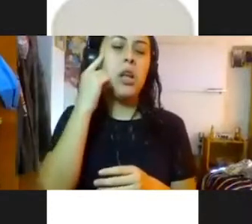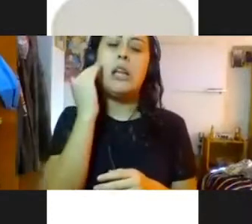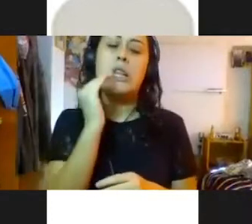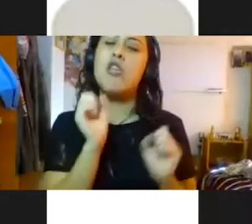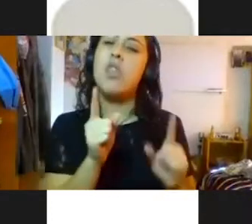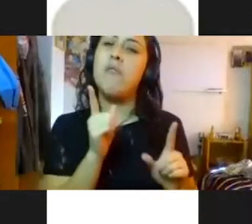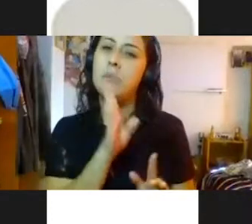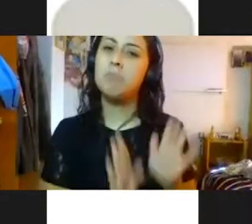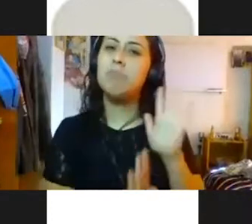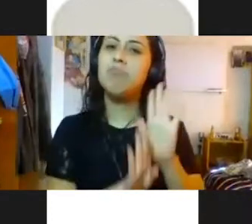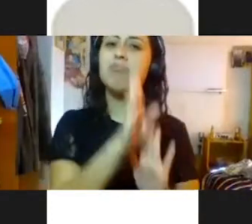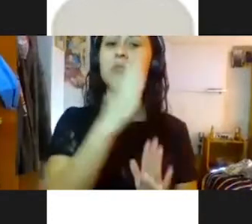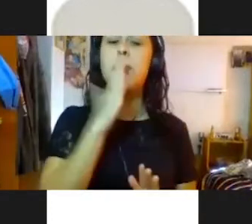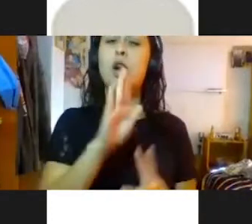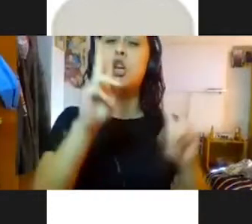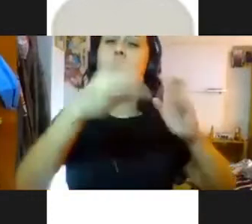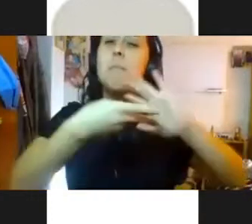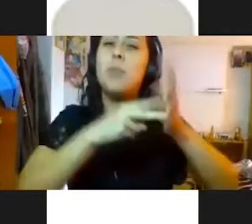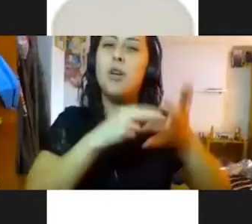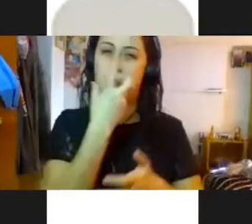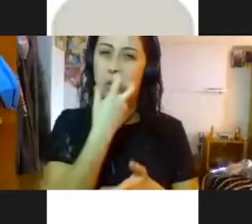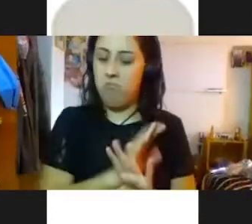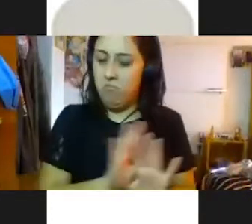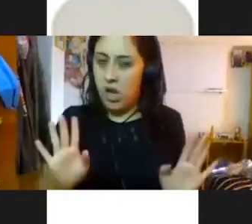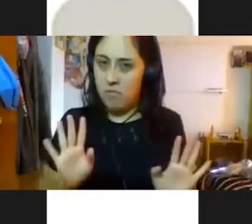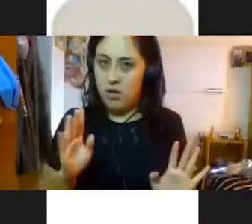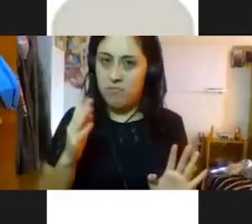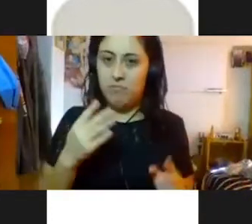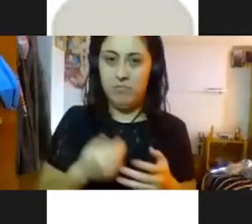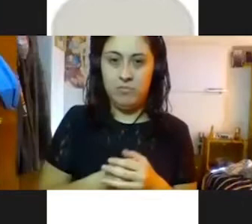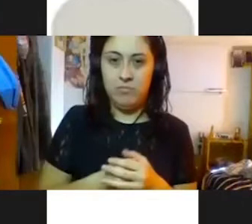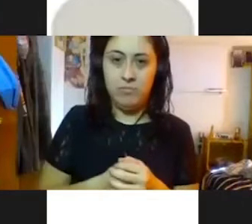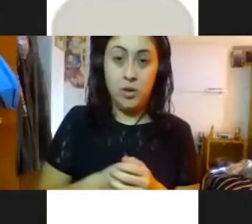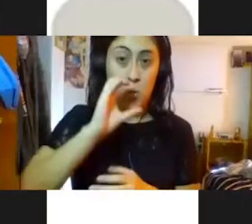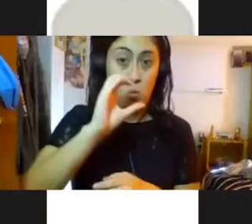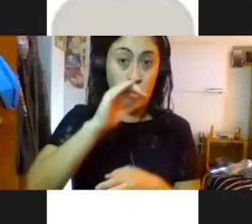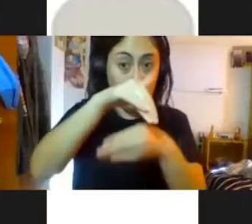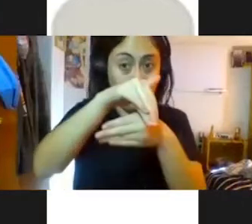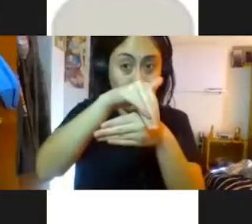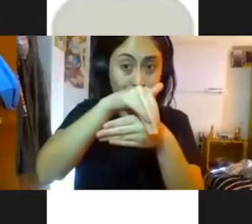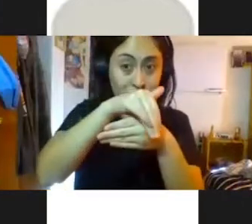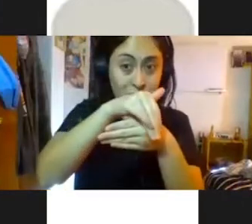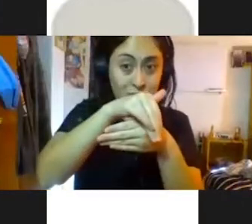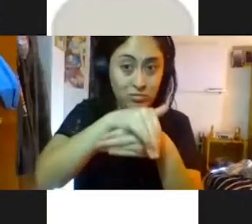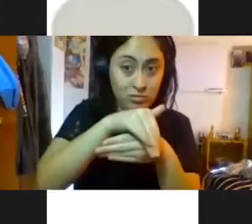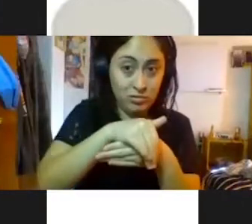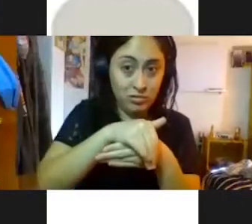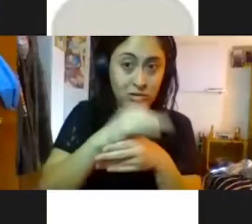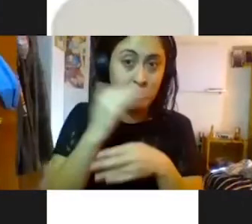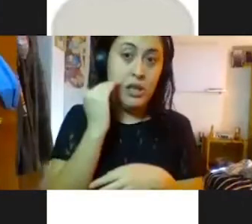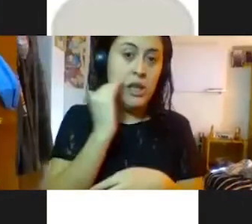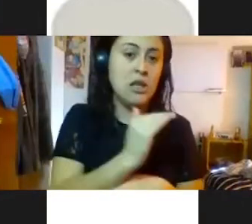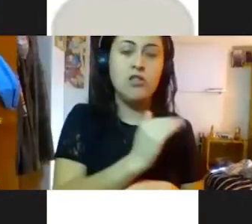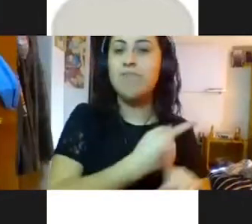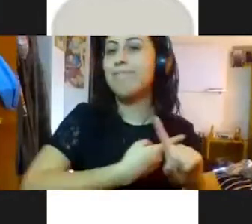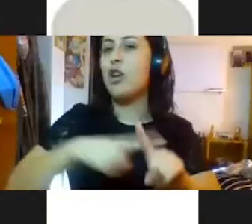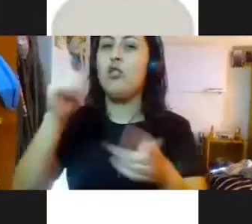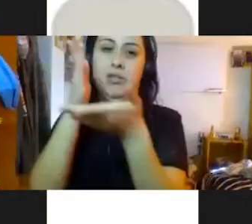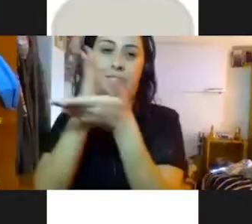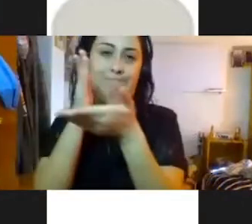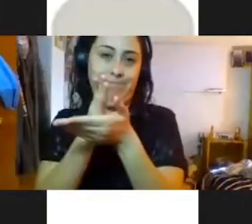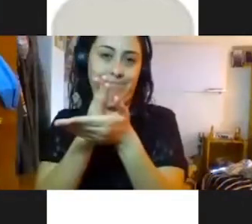¿Por qué? Porque en la jornada alterna, el niño o niña estaba yendo a otro establecimiento